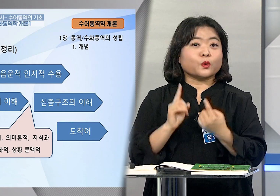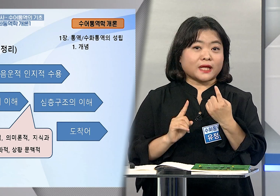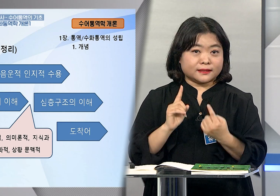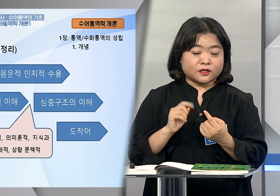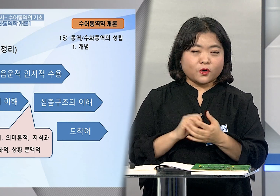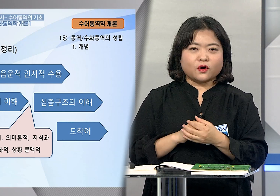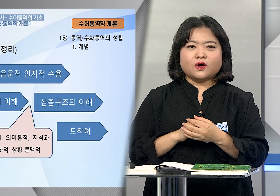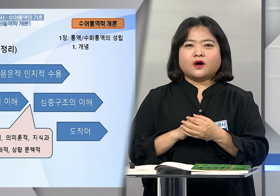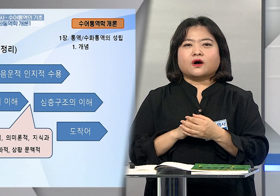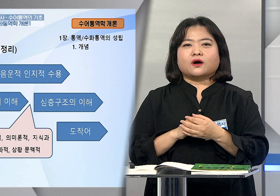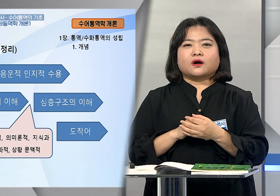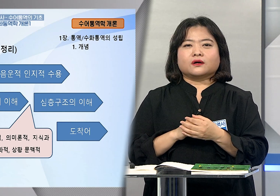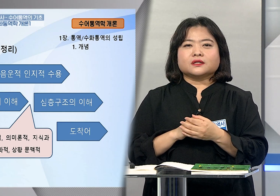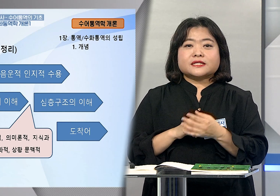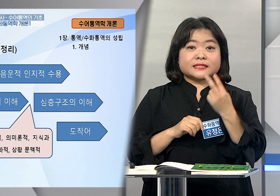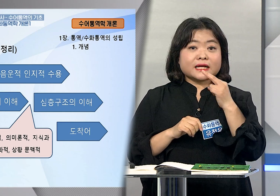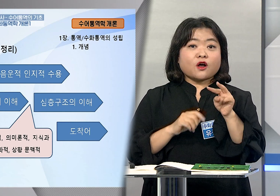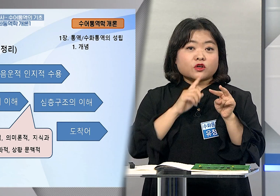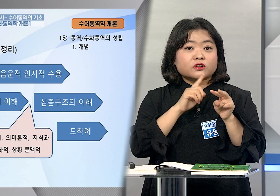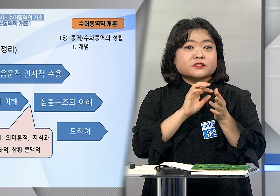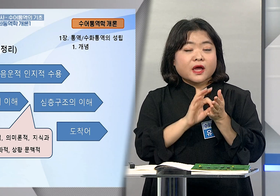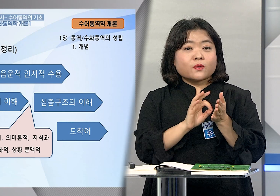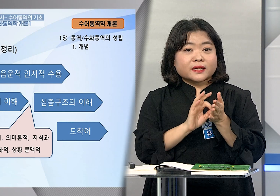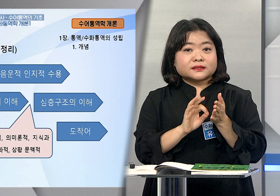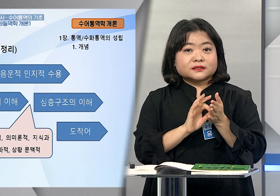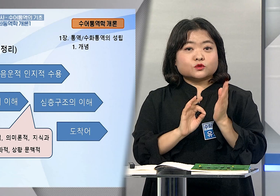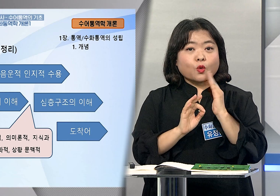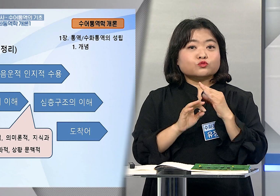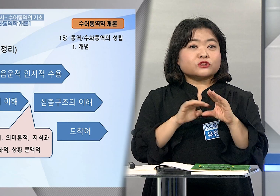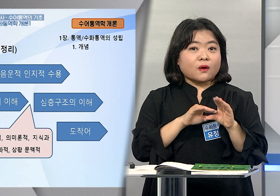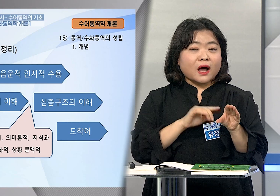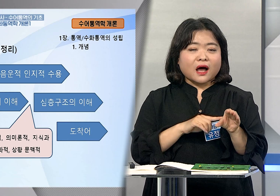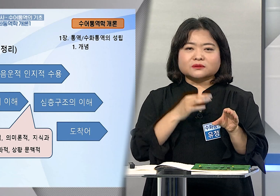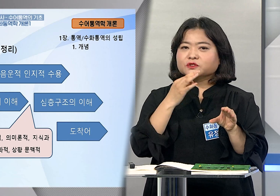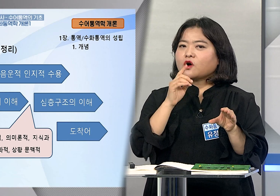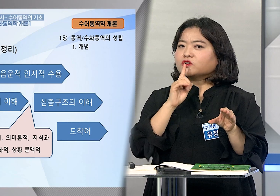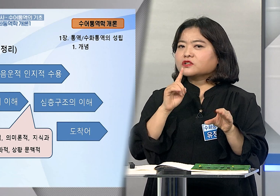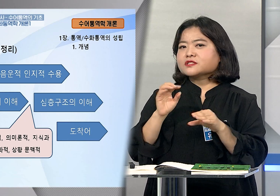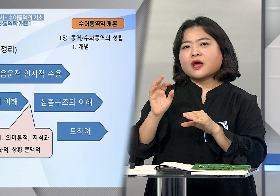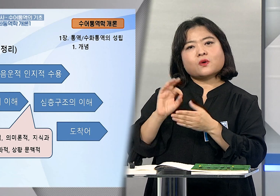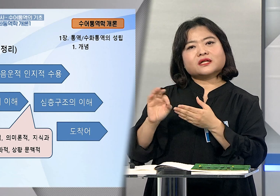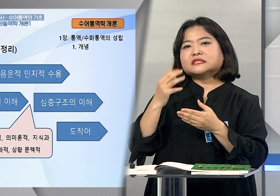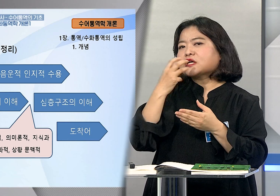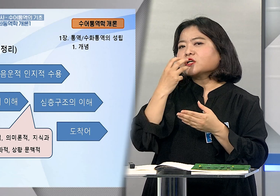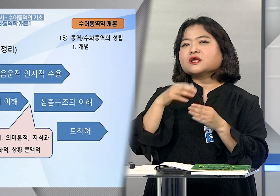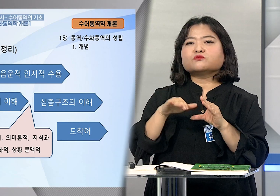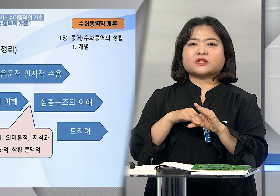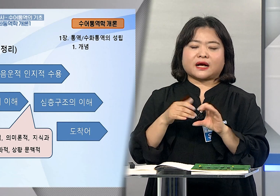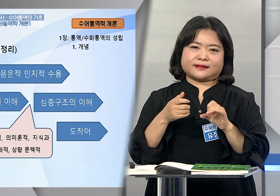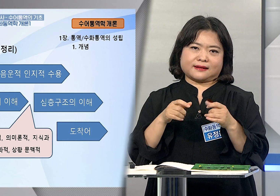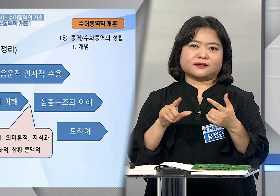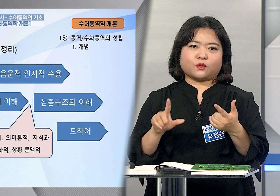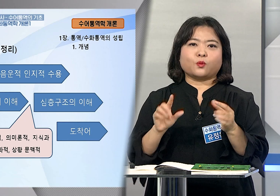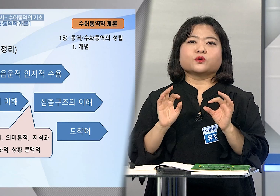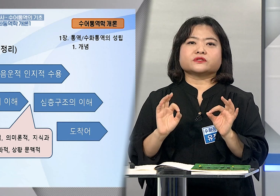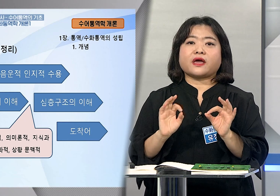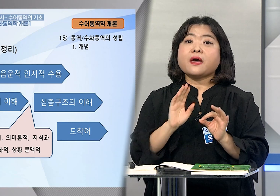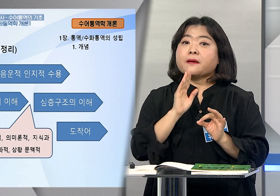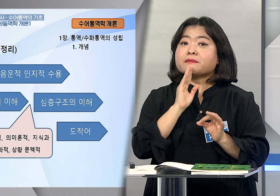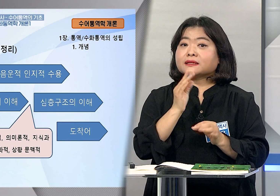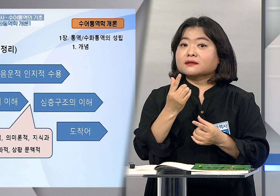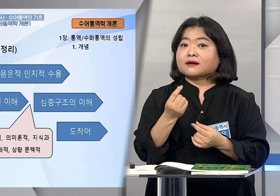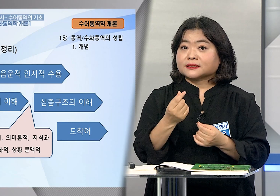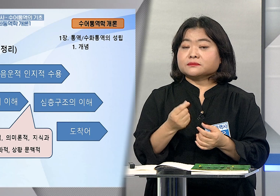말하는 것보다는요, 시각 언어를 사용하는 농문화와 음성 언어를 사용하는 청인의 문화가 다르다고 보는